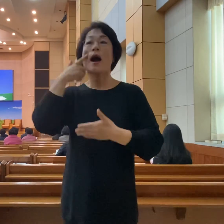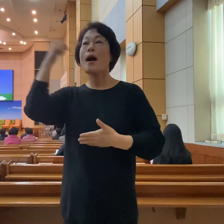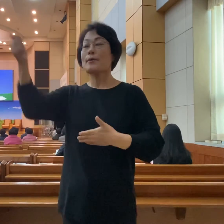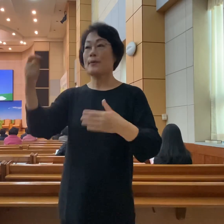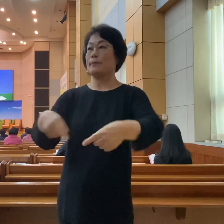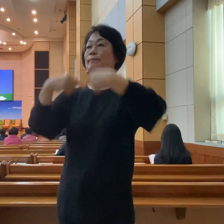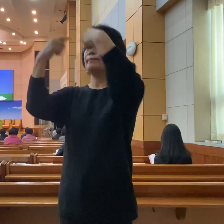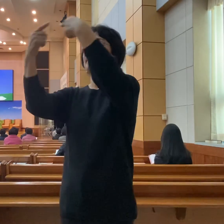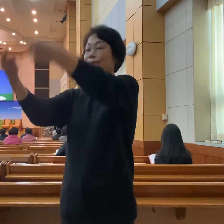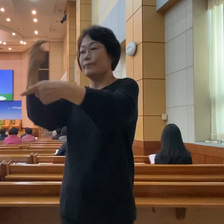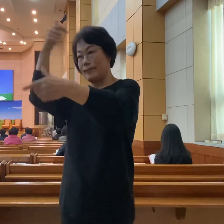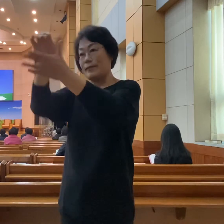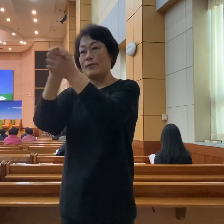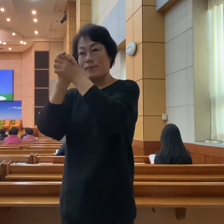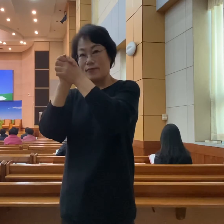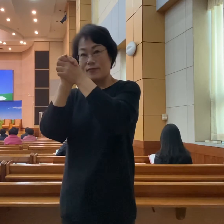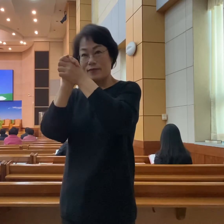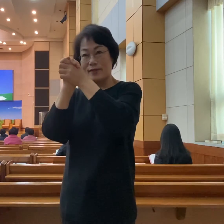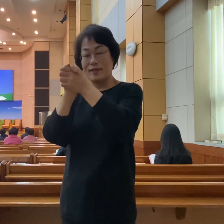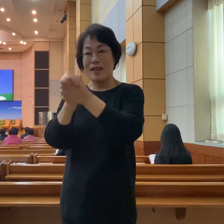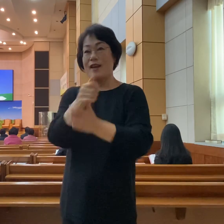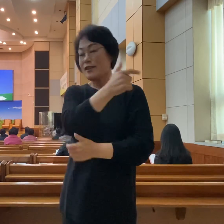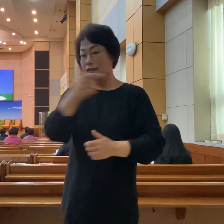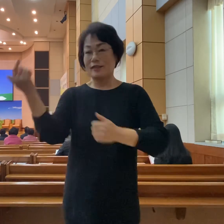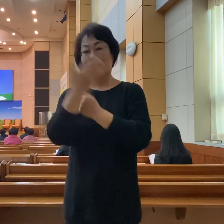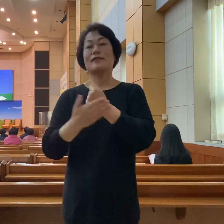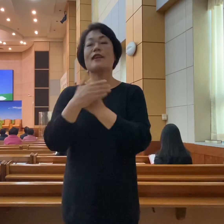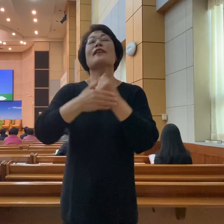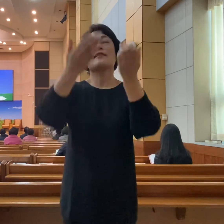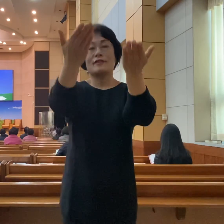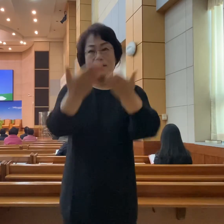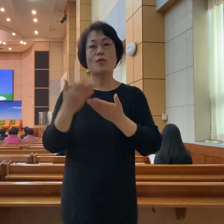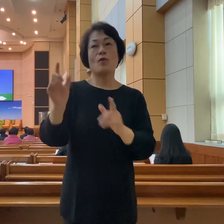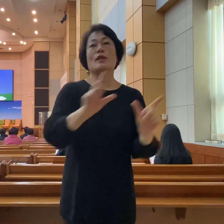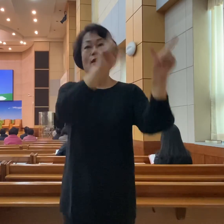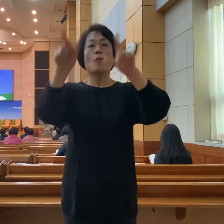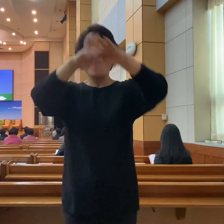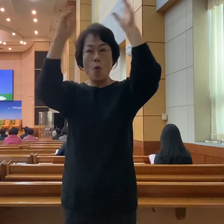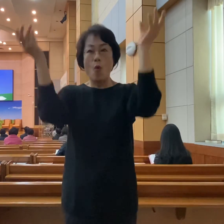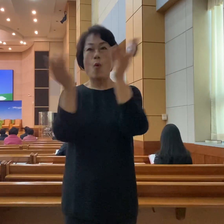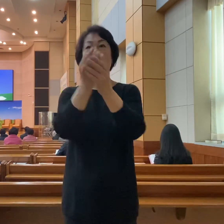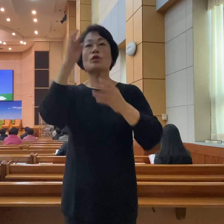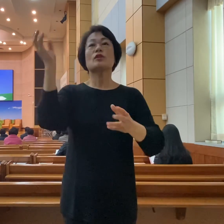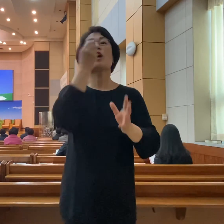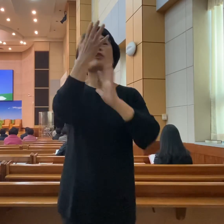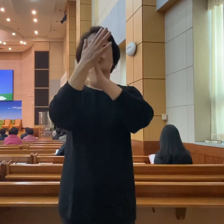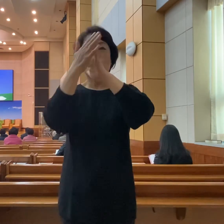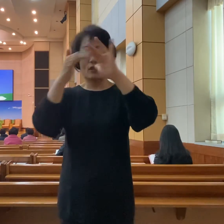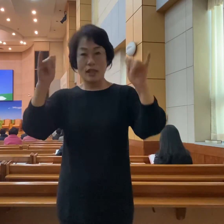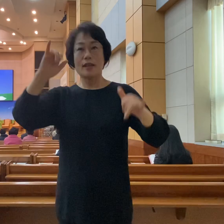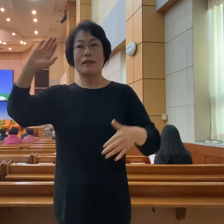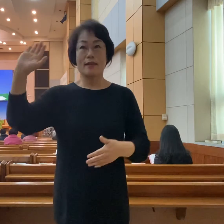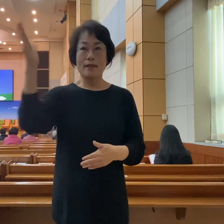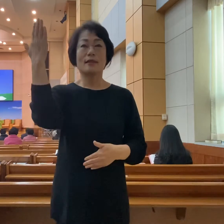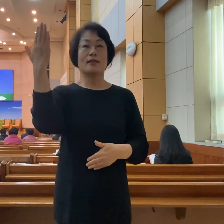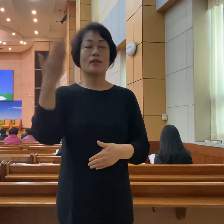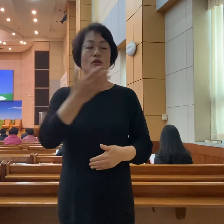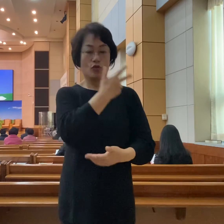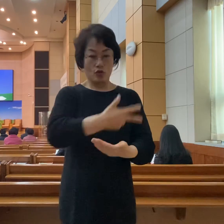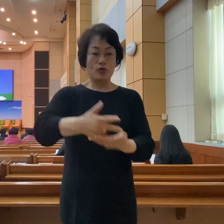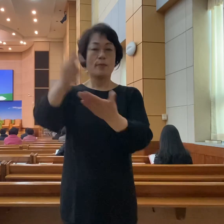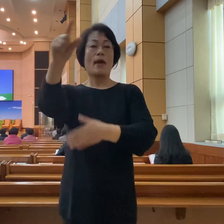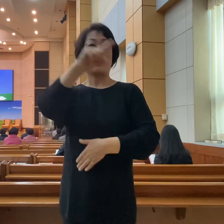나아가 기도하는 가운데 큰 은혜를 입고 살아가는 우리 모든 성도들 다 되시기를